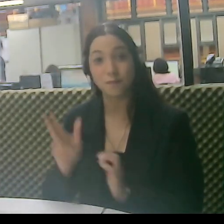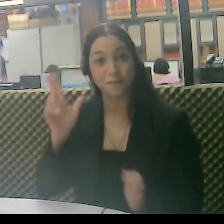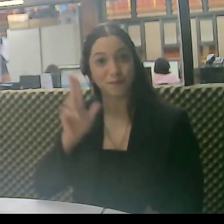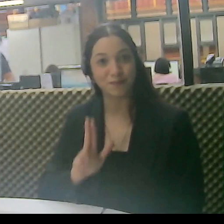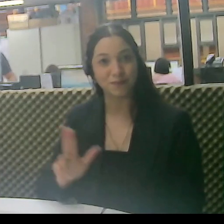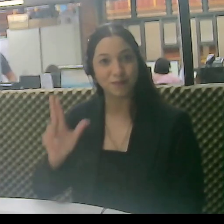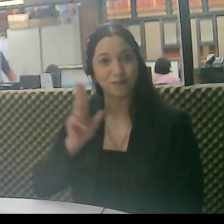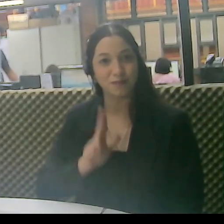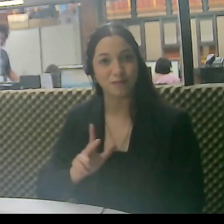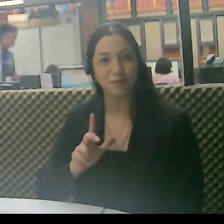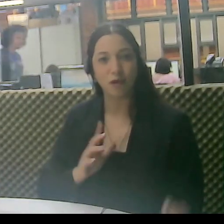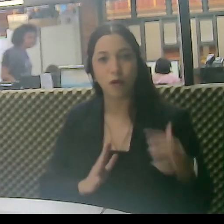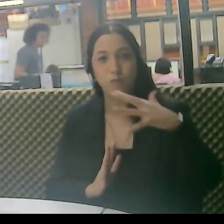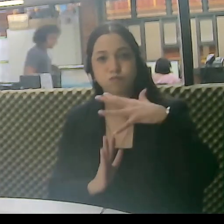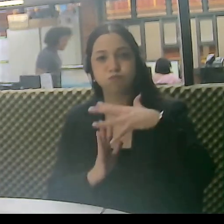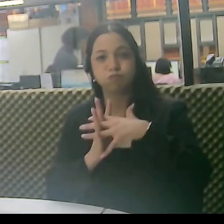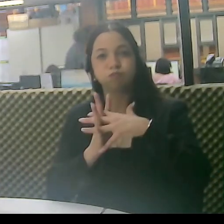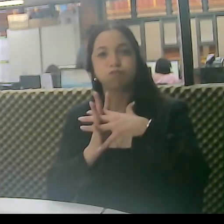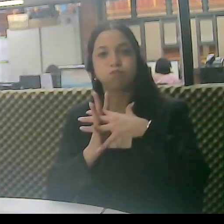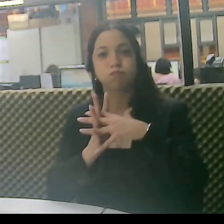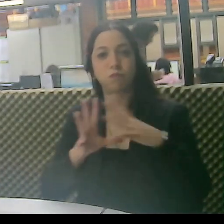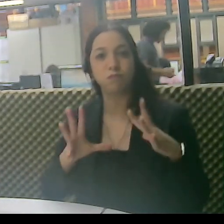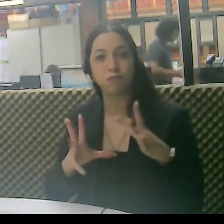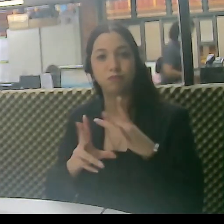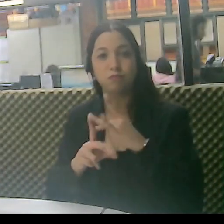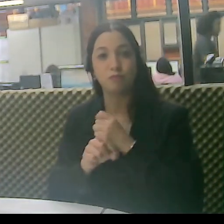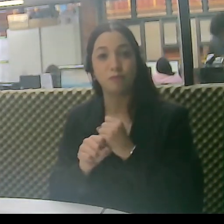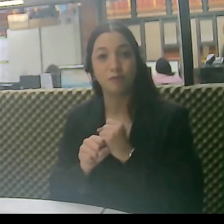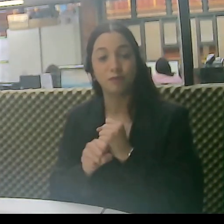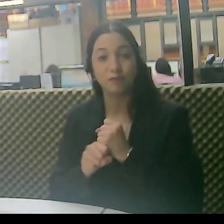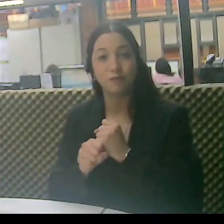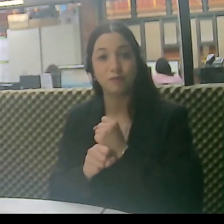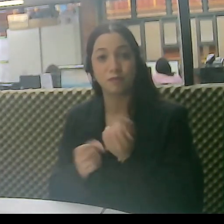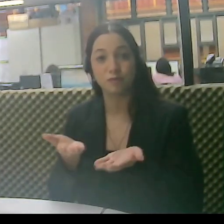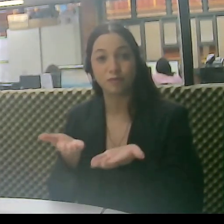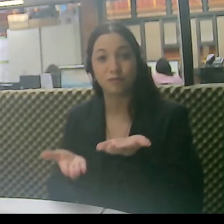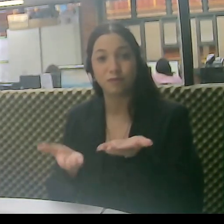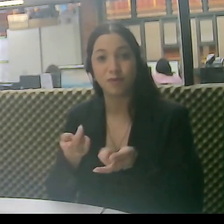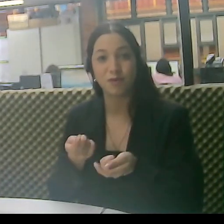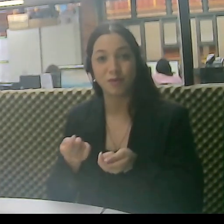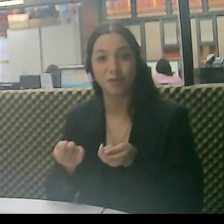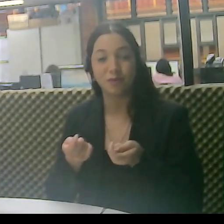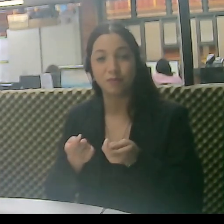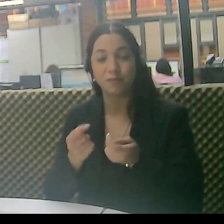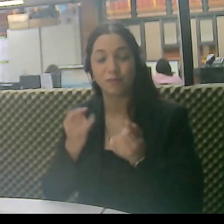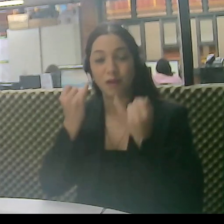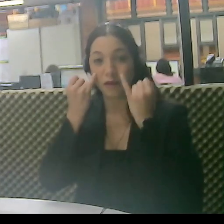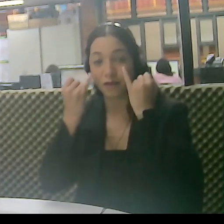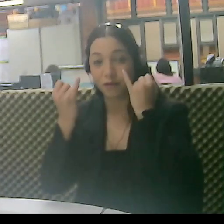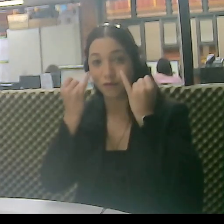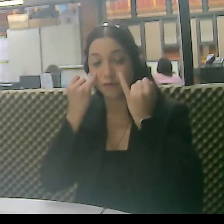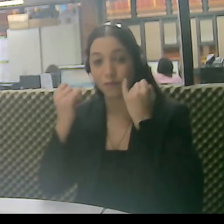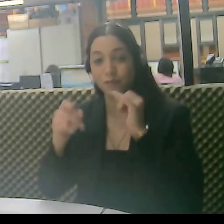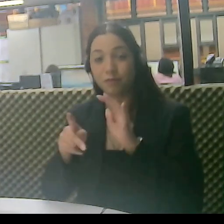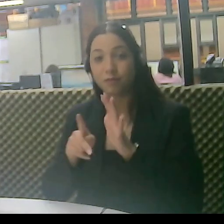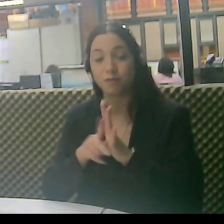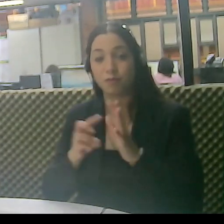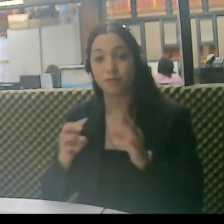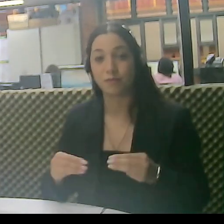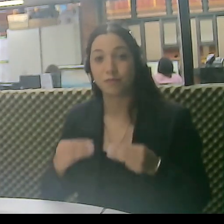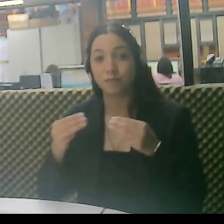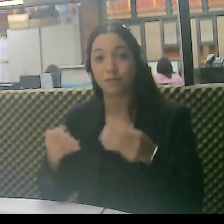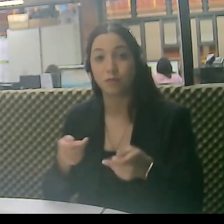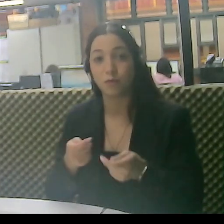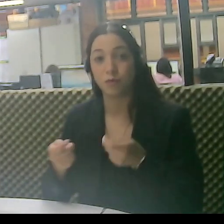Uberlândia segue mantendo recorde no acumulado do ano da balança comercial. Segundo dados do Ministério da Economia, a cidade